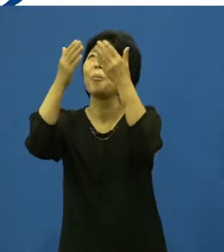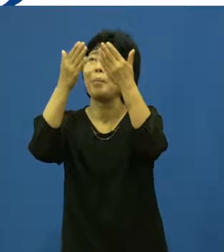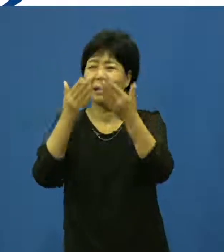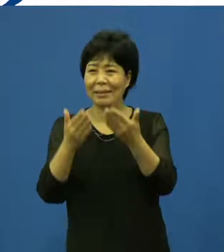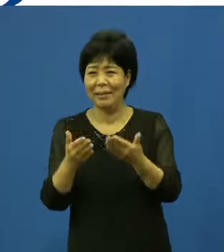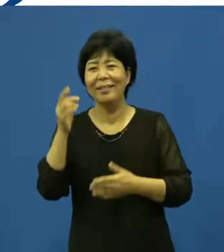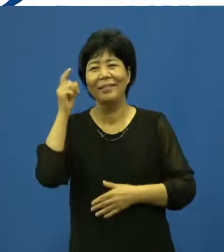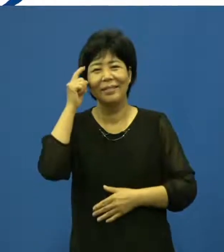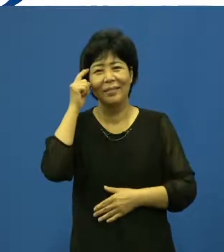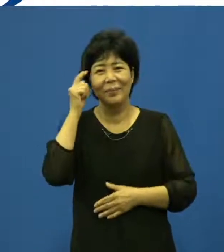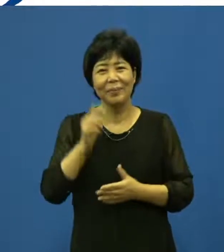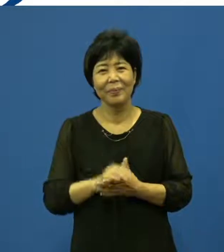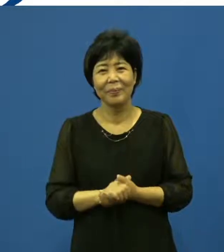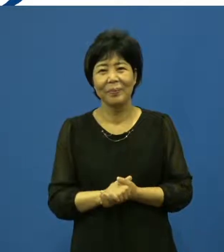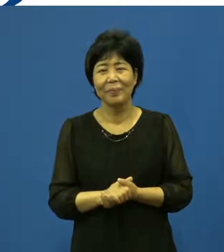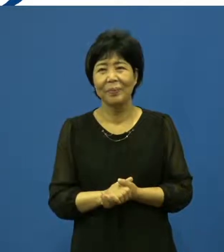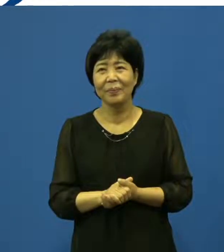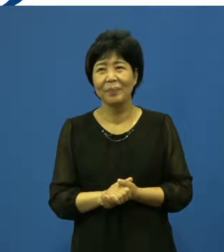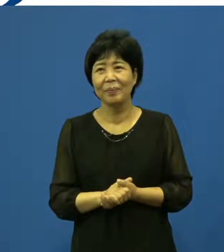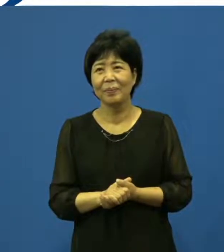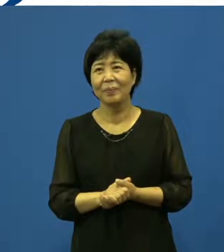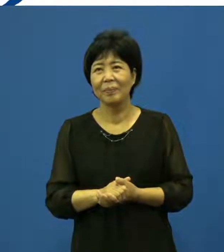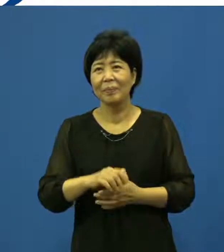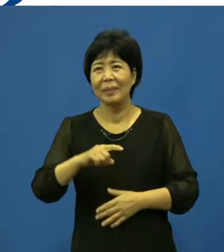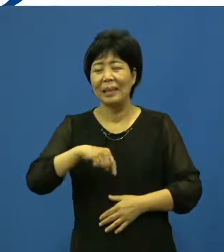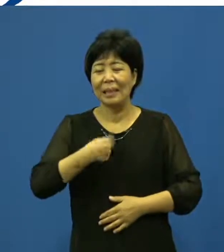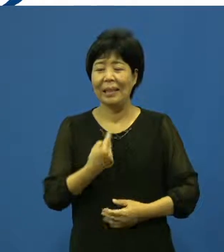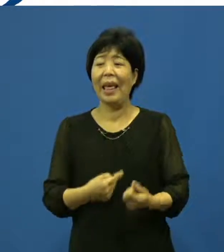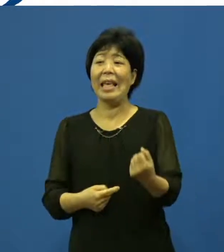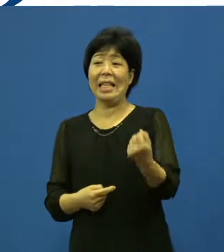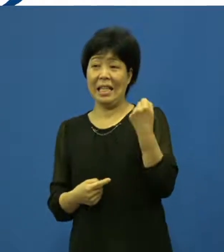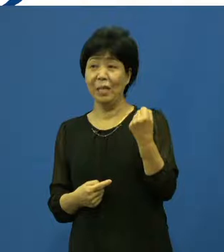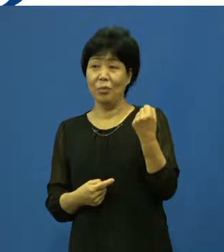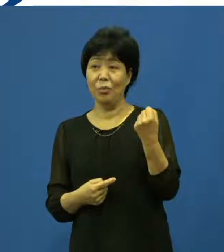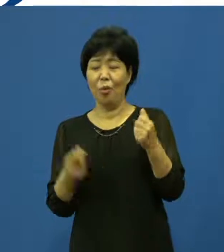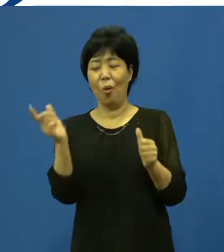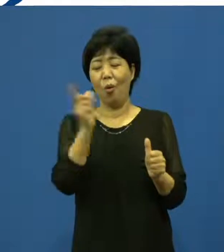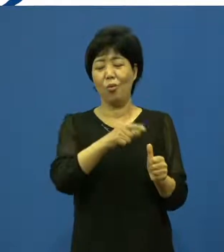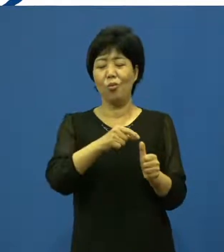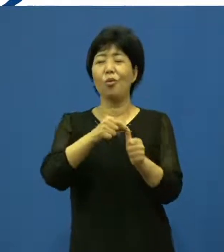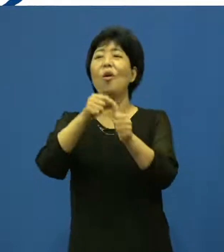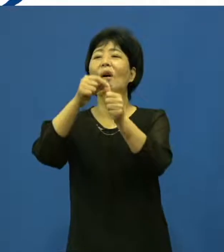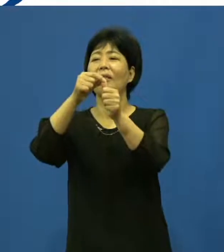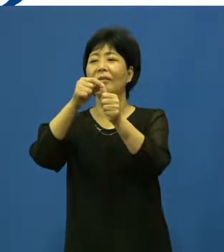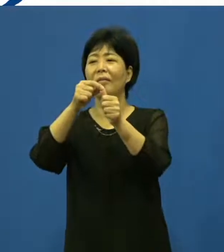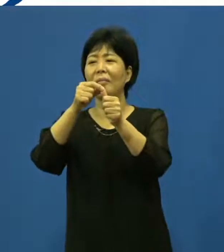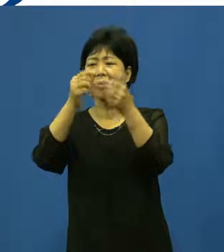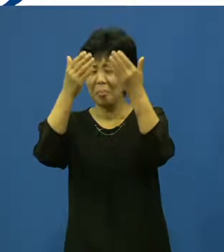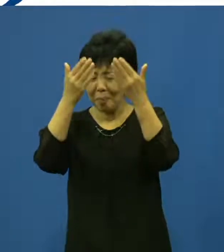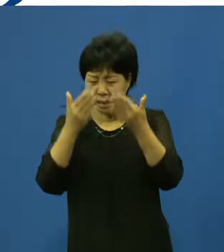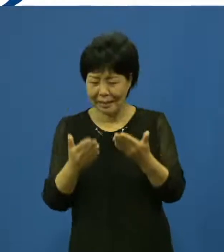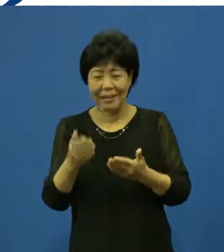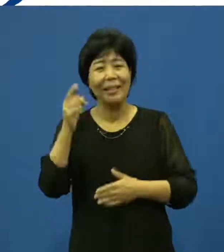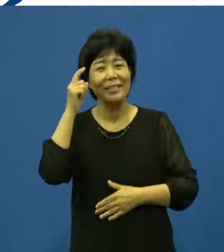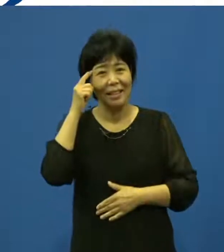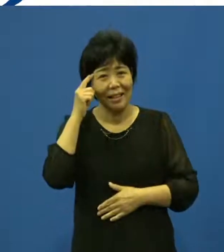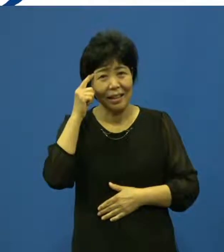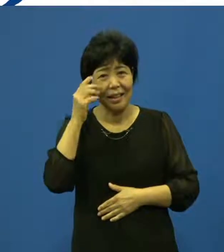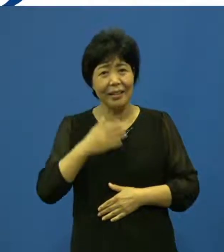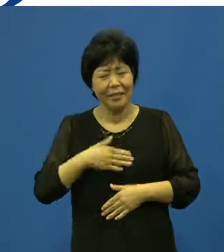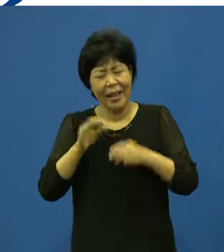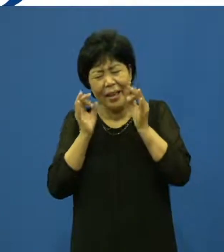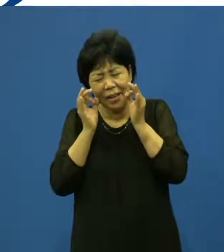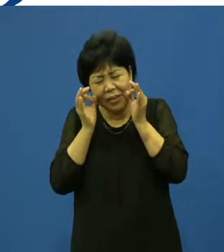모든 종교가 그렇습니다. 그래서 자력 종교라고 합니다. 자기의 힘으로 구원에 이르려고 하는, 자신의